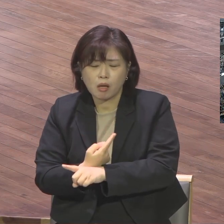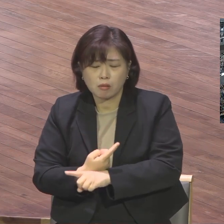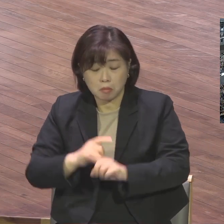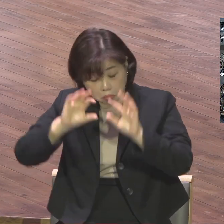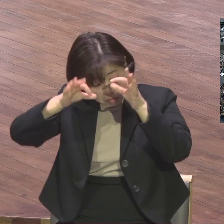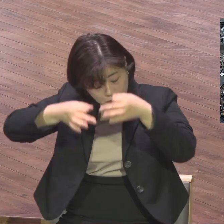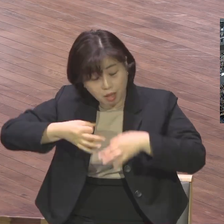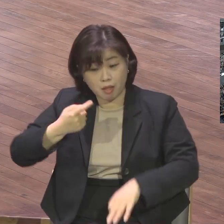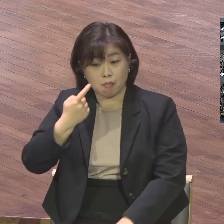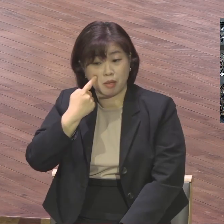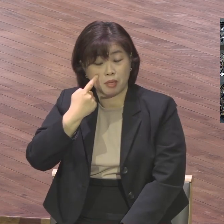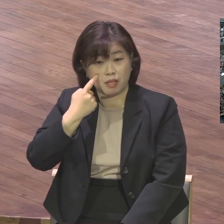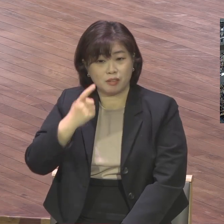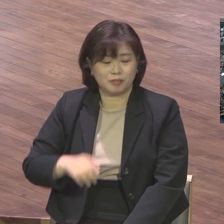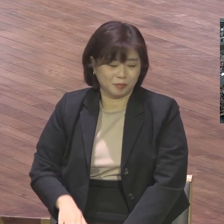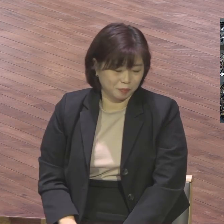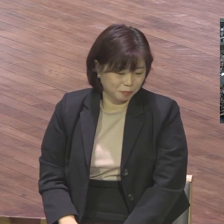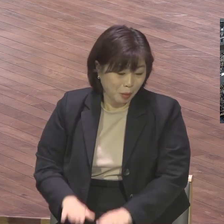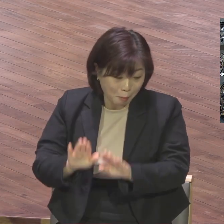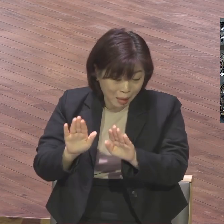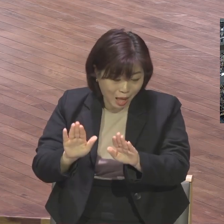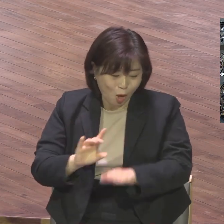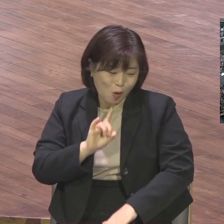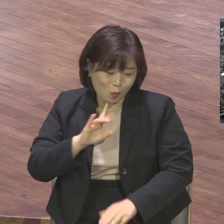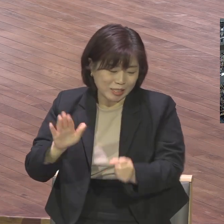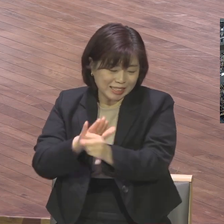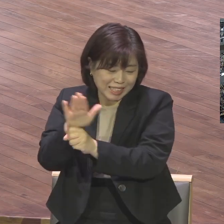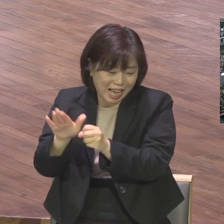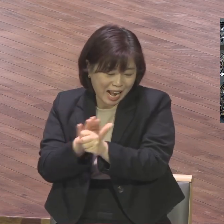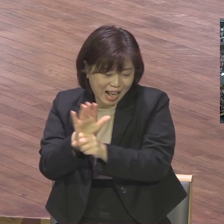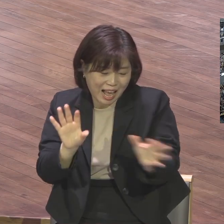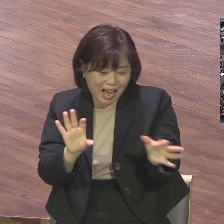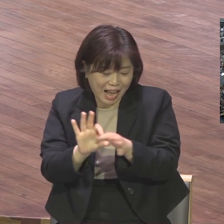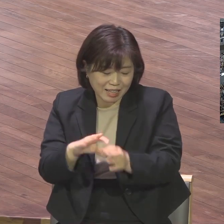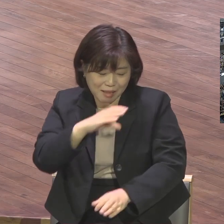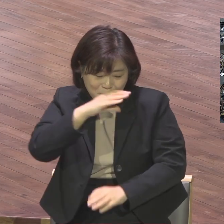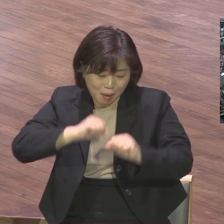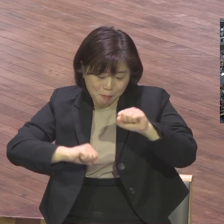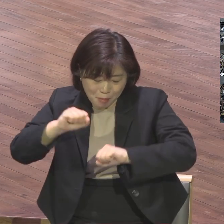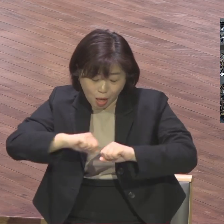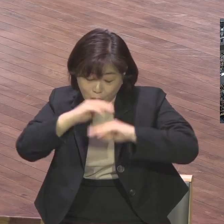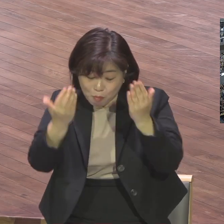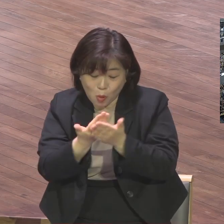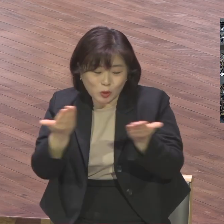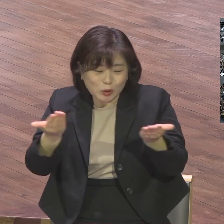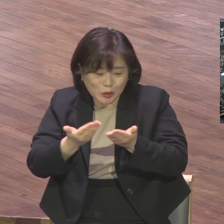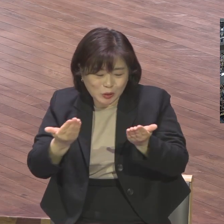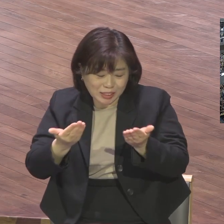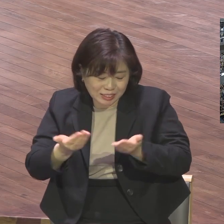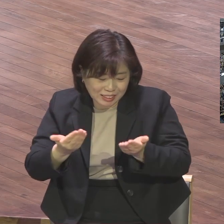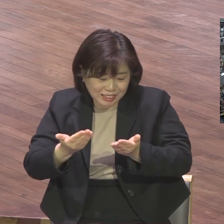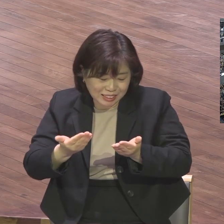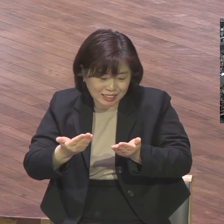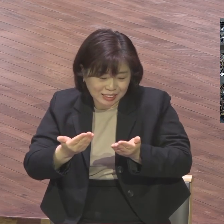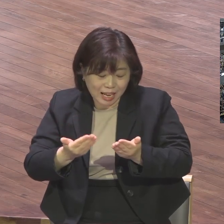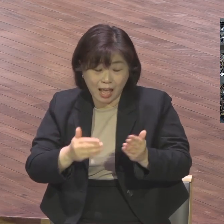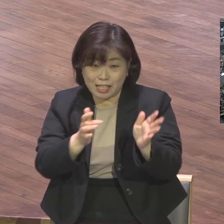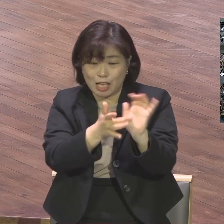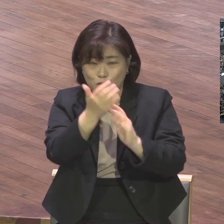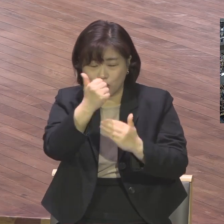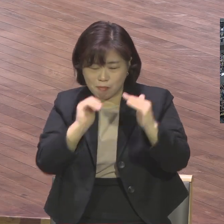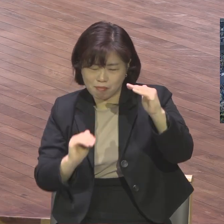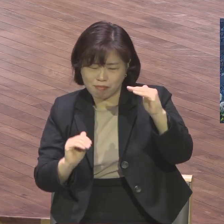하여 범사에 그에게 까지보여 자랄지라. 그는 머리니 곧 그리스도라.